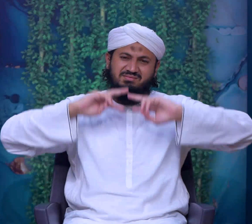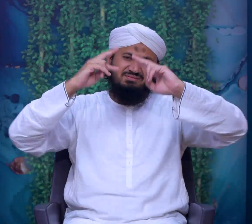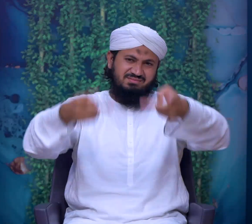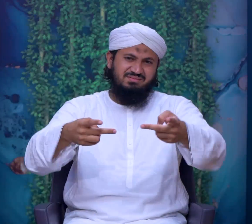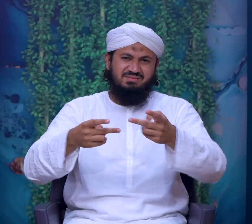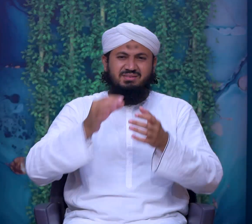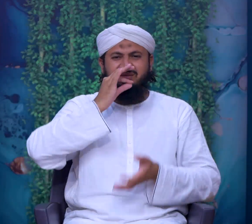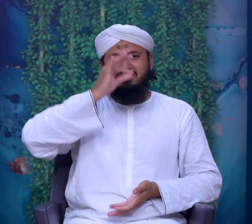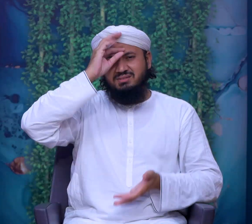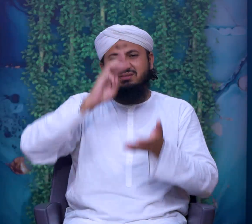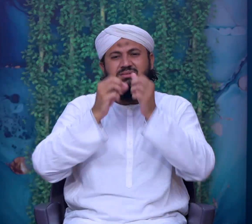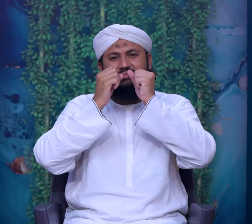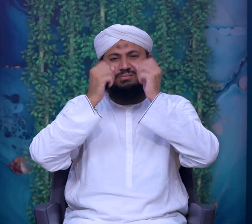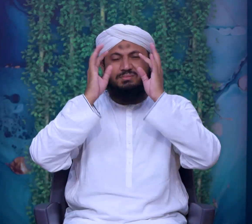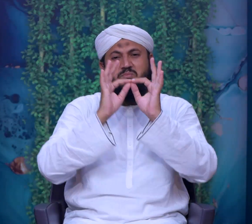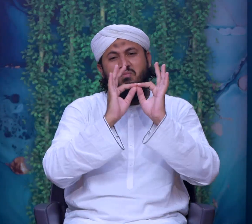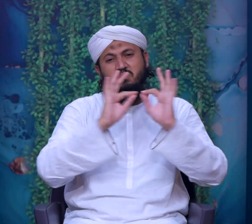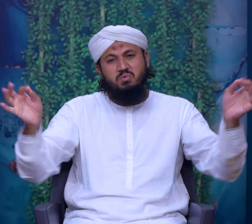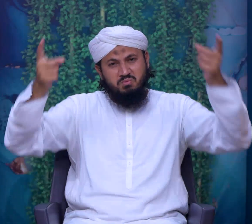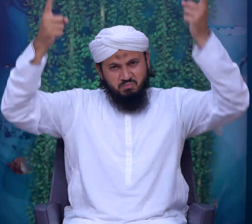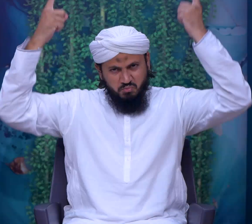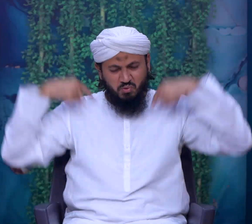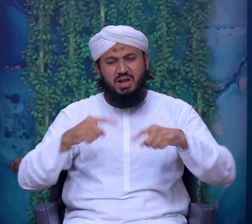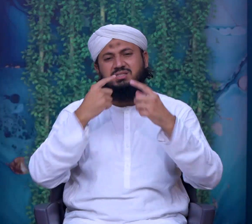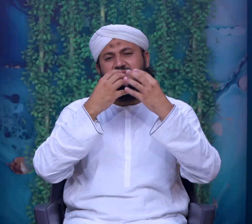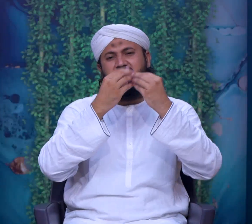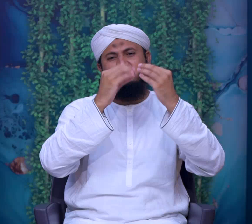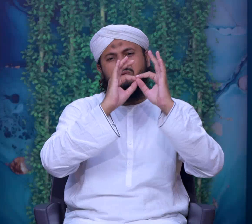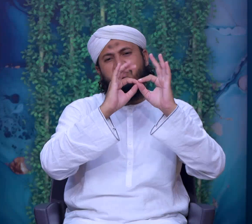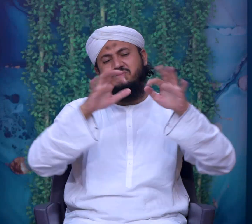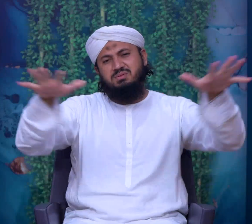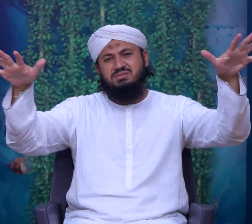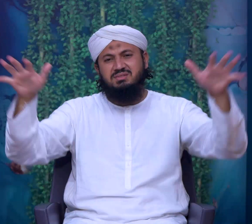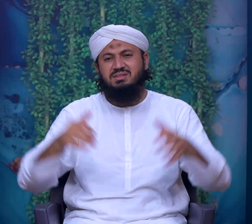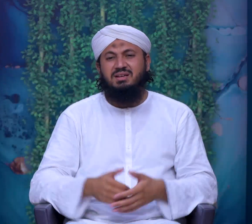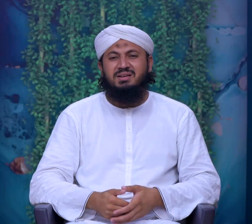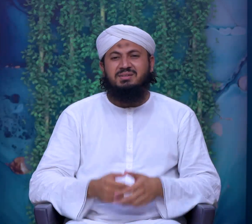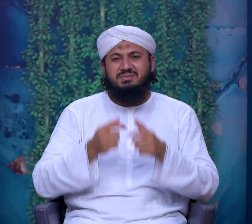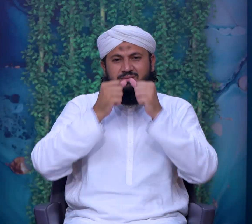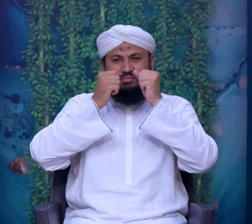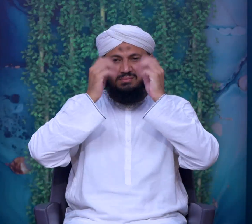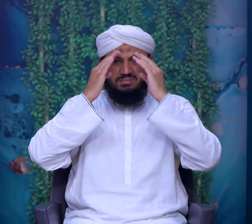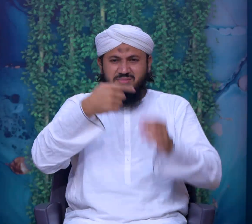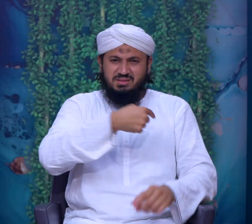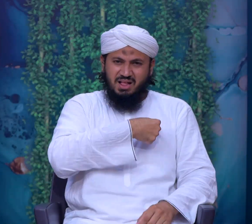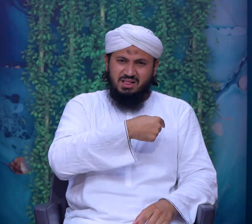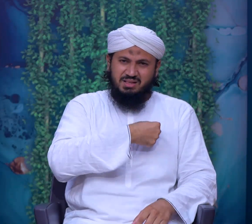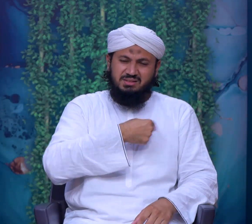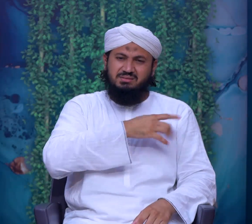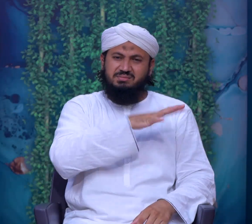کہ وہ سب حضور ہی سے جگمگا رہے ہیں۔ چمک تجھ سے پاتے ہیں سب پانے والے، میرا دل بھی چمکا دے چمکانے